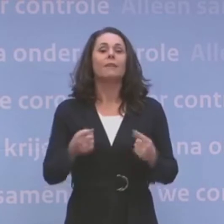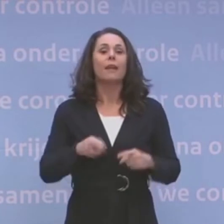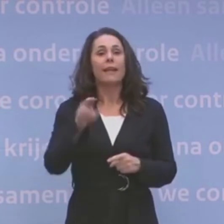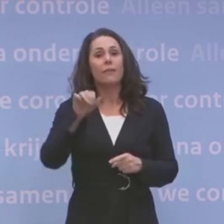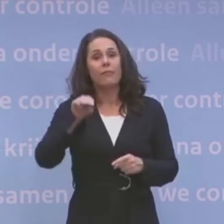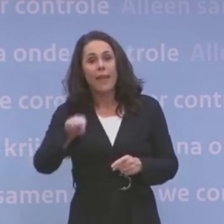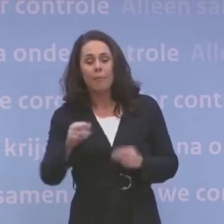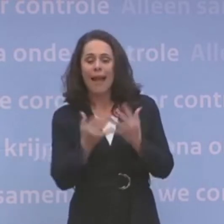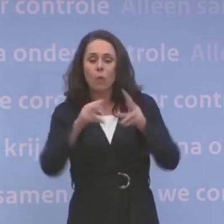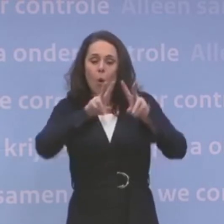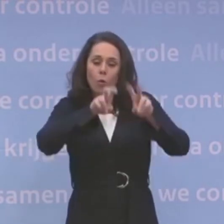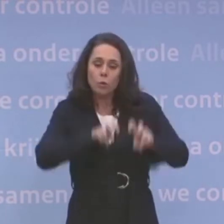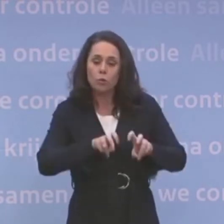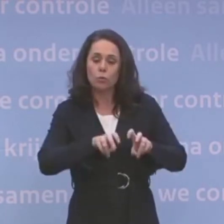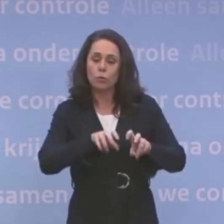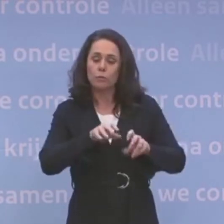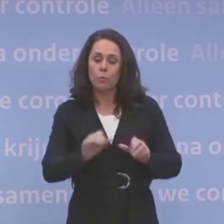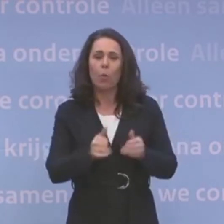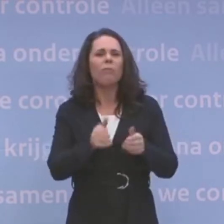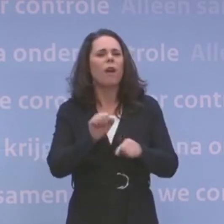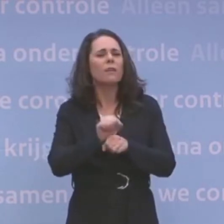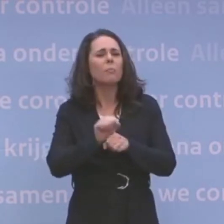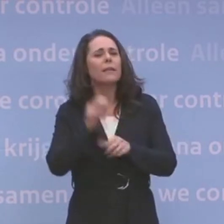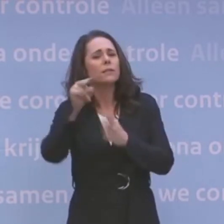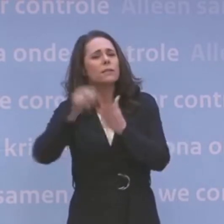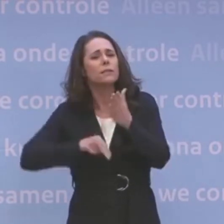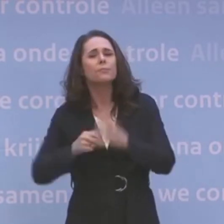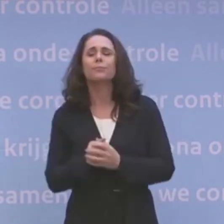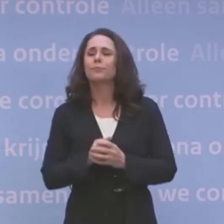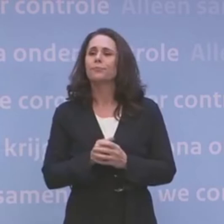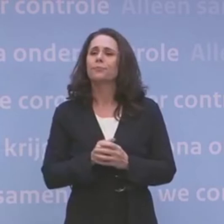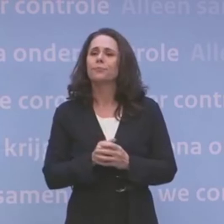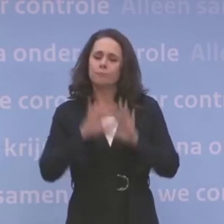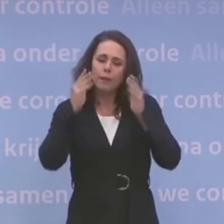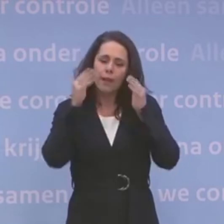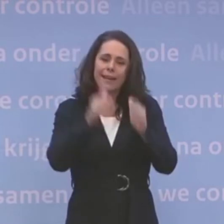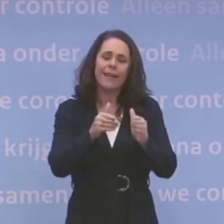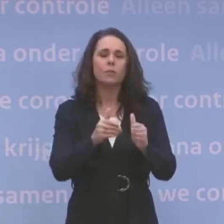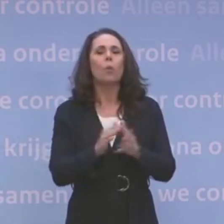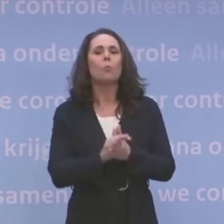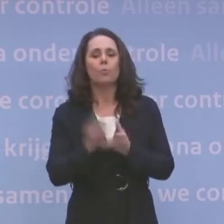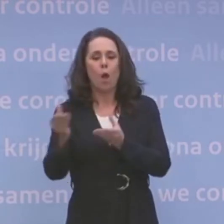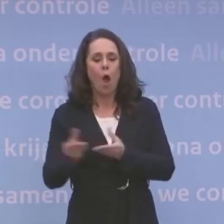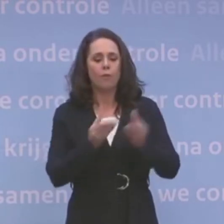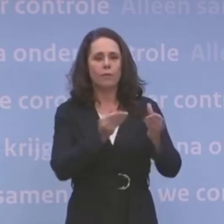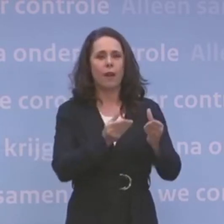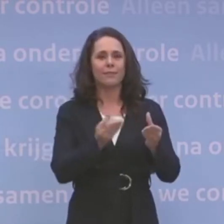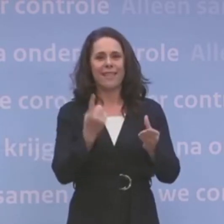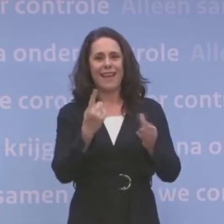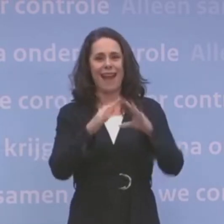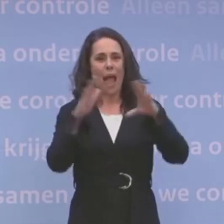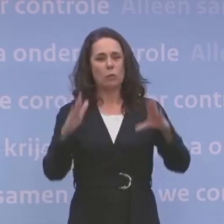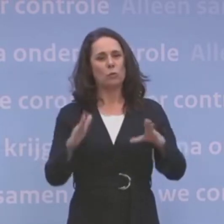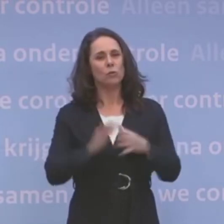aantal onderzoeken geïnitieerd, die ook in de pers zijn geweest, en die zich met name hebben gericht op de overdracht binnen huishoudens.